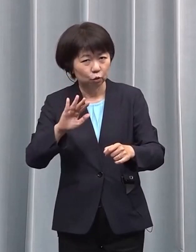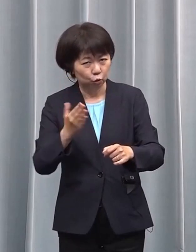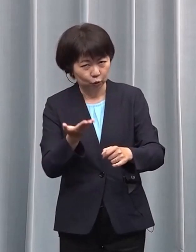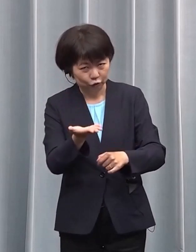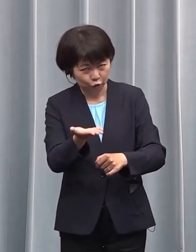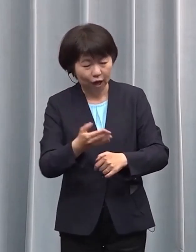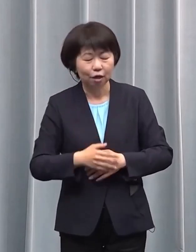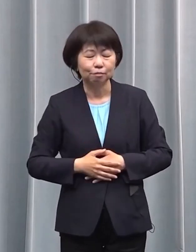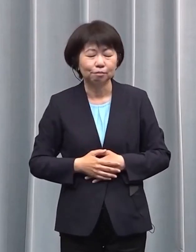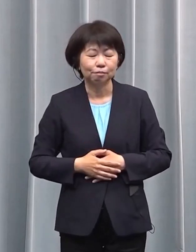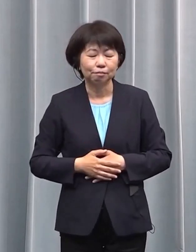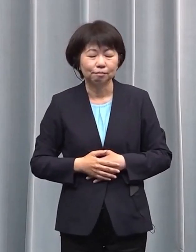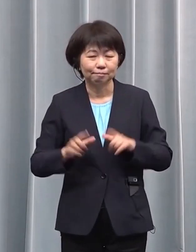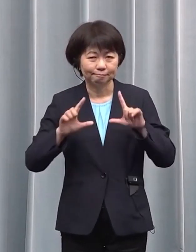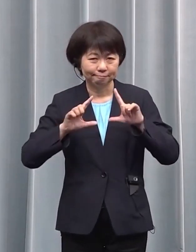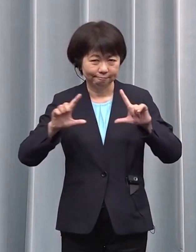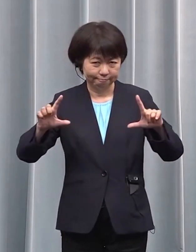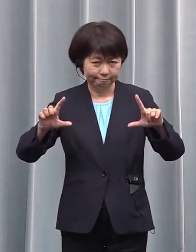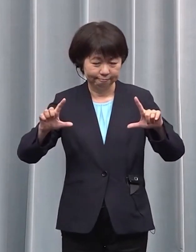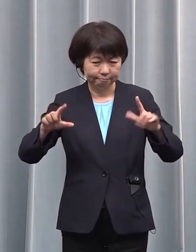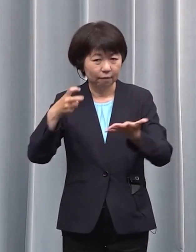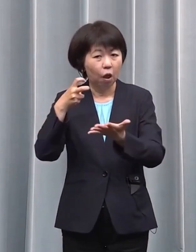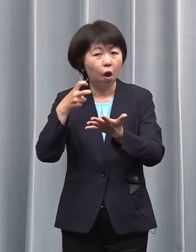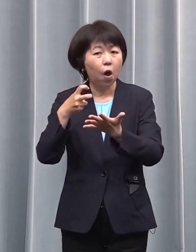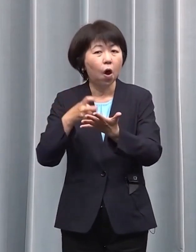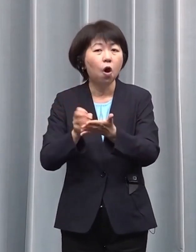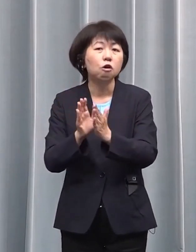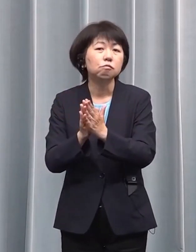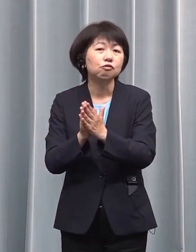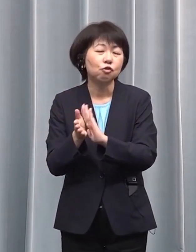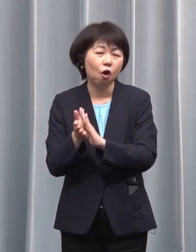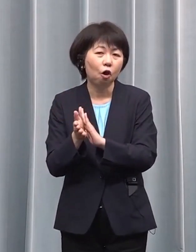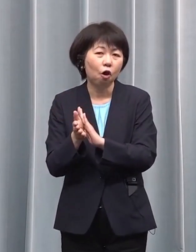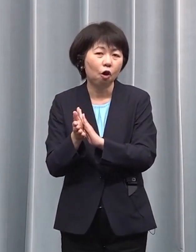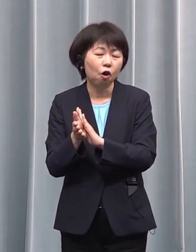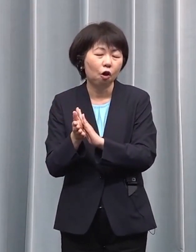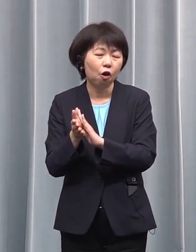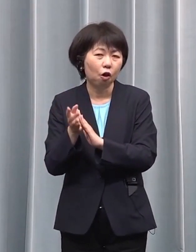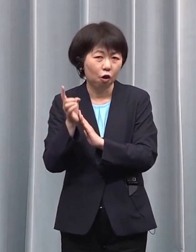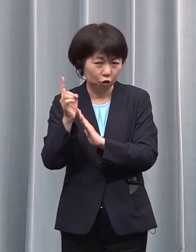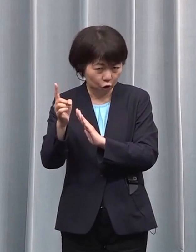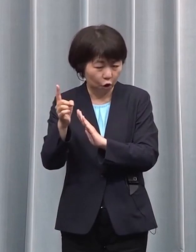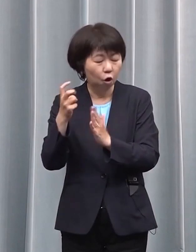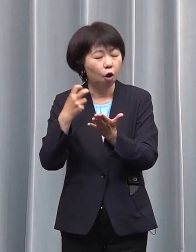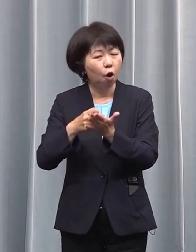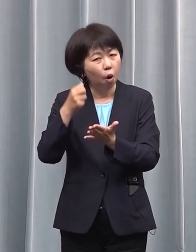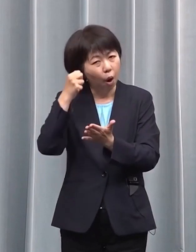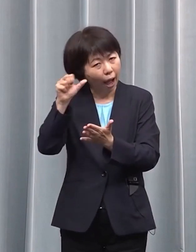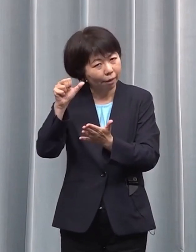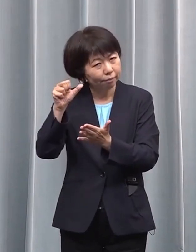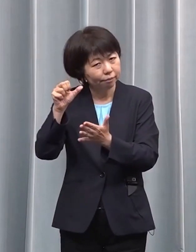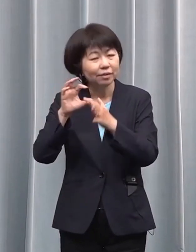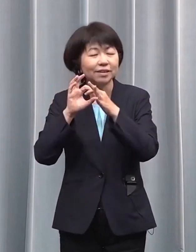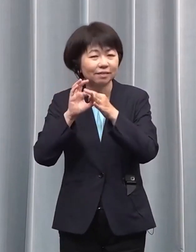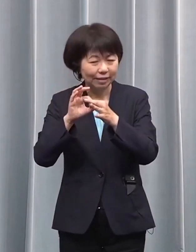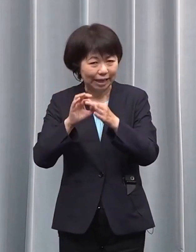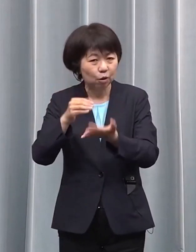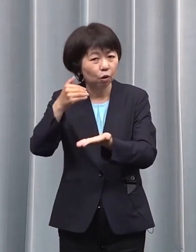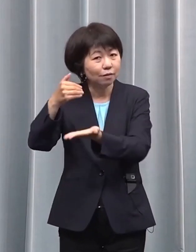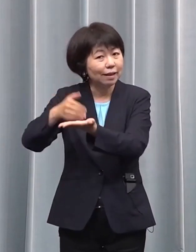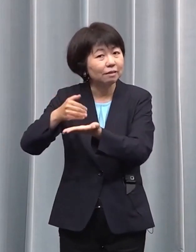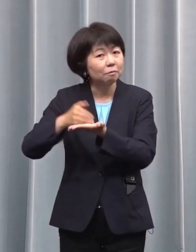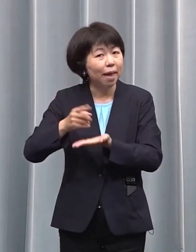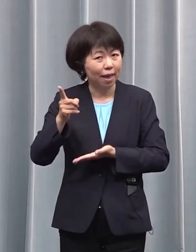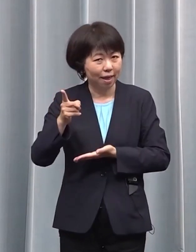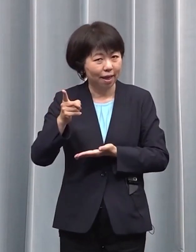し上げましたけれども、法務省からの今回の法案に関しての立場説明に関しては斉